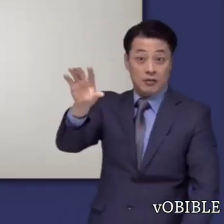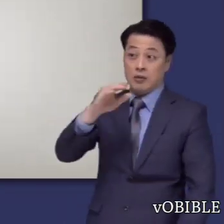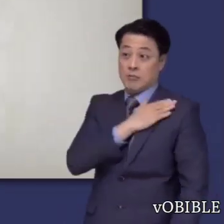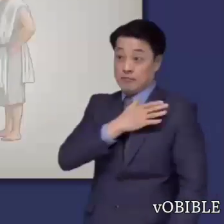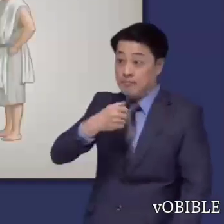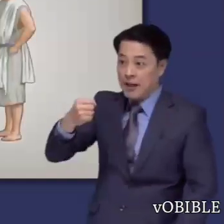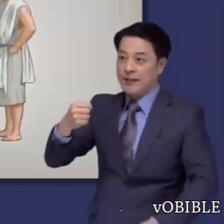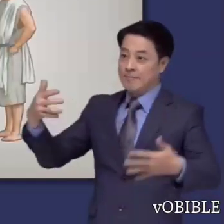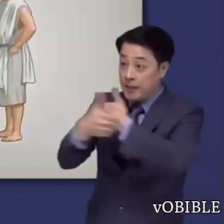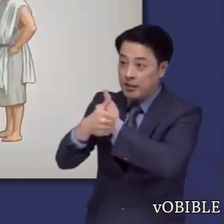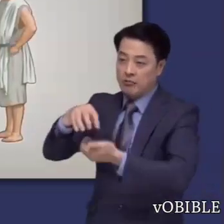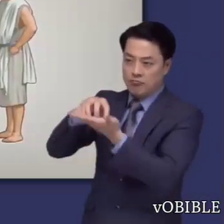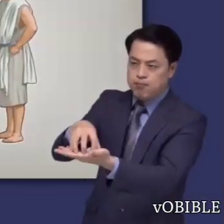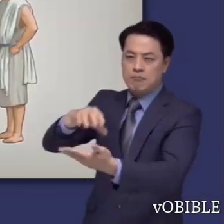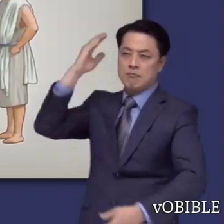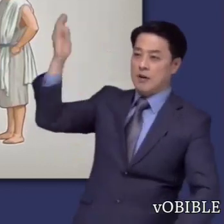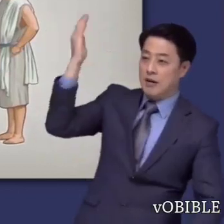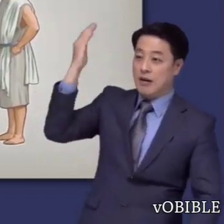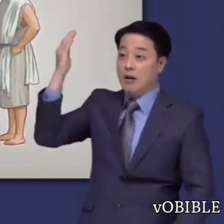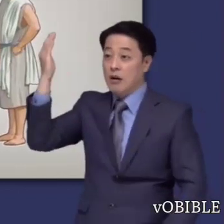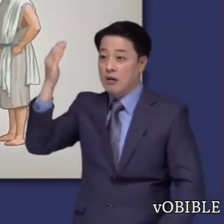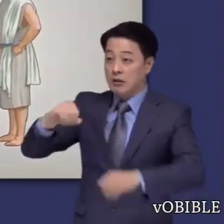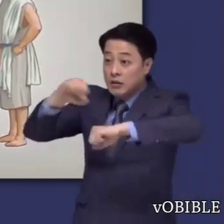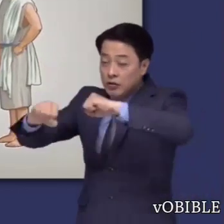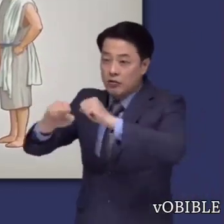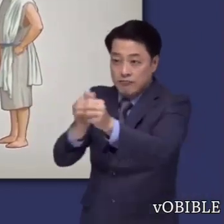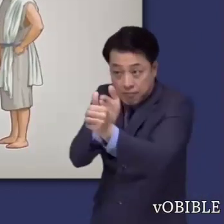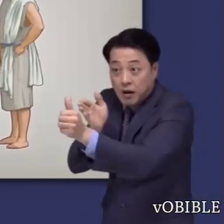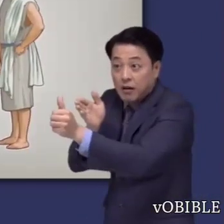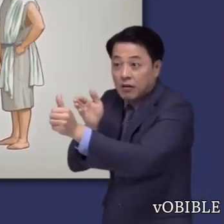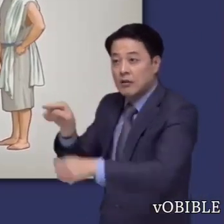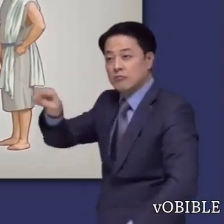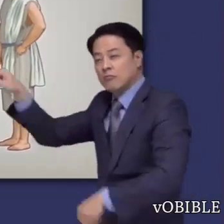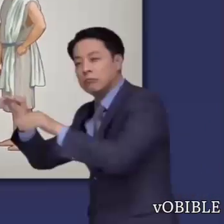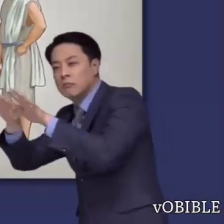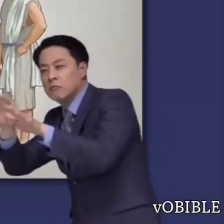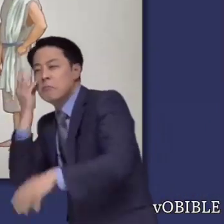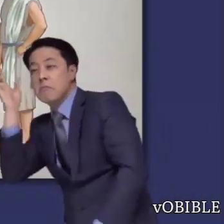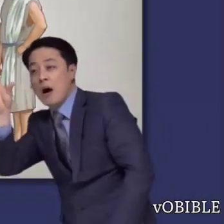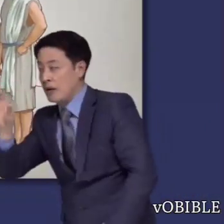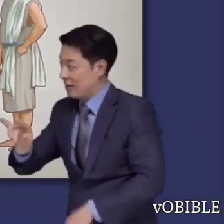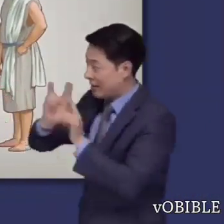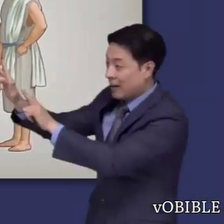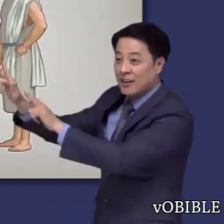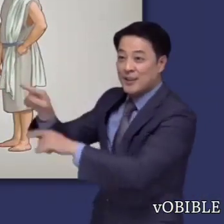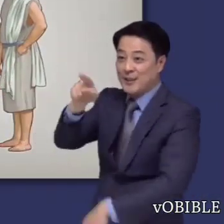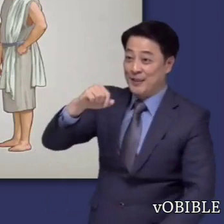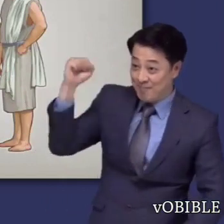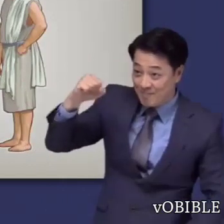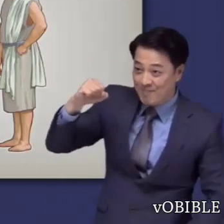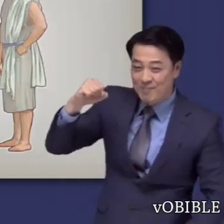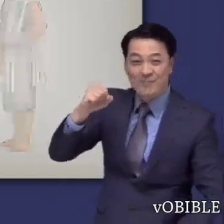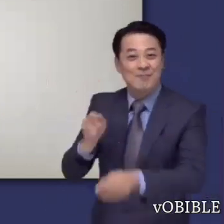保罗鼓励提多说话做事要充分运用身为监督所拥有的权利，不要让人小看他。